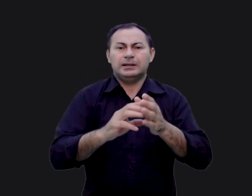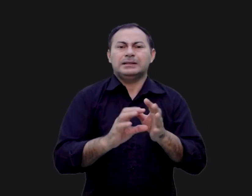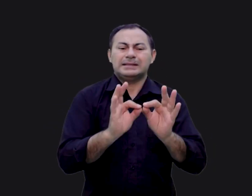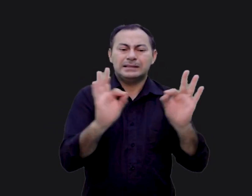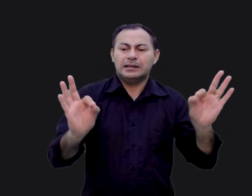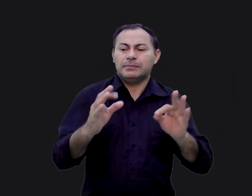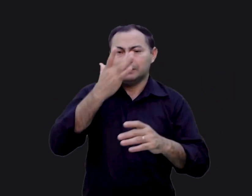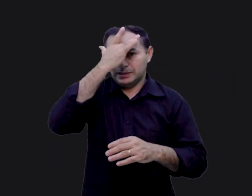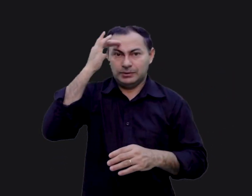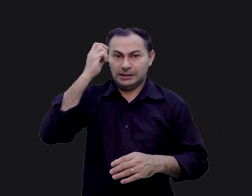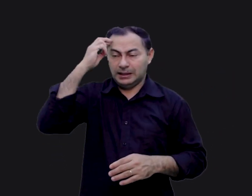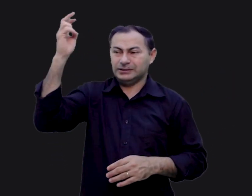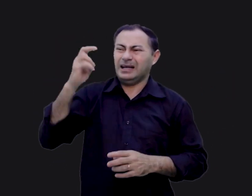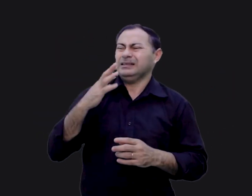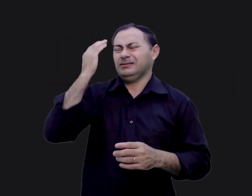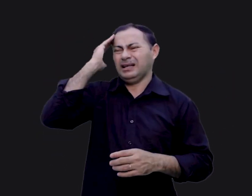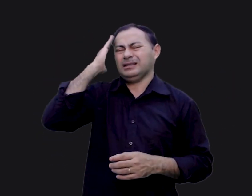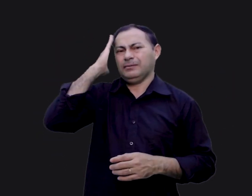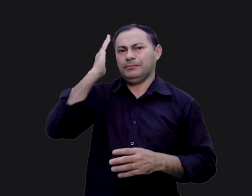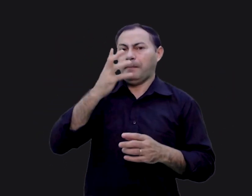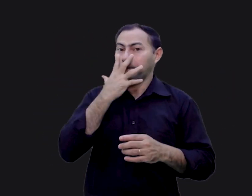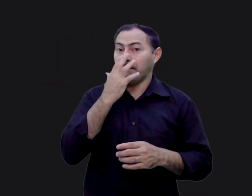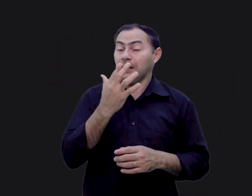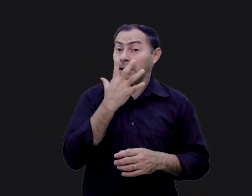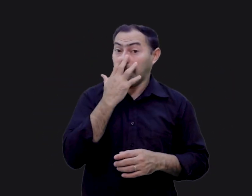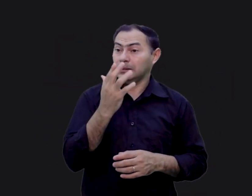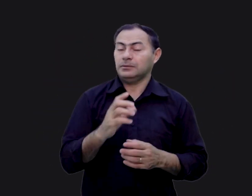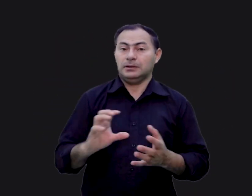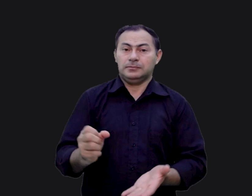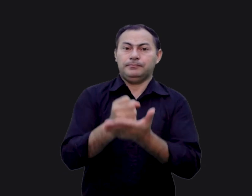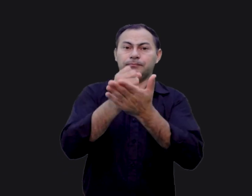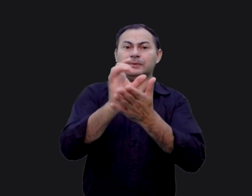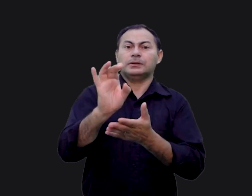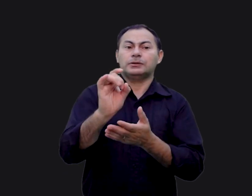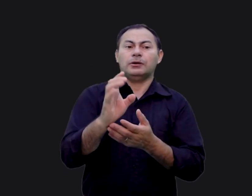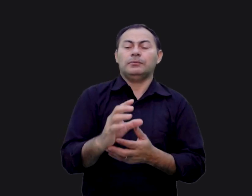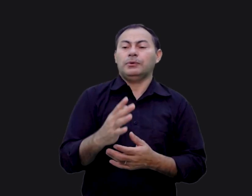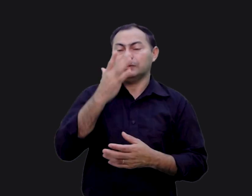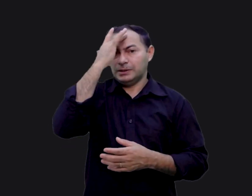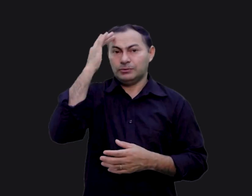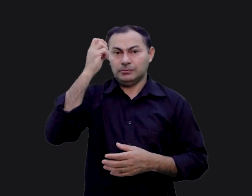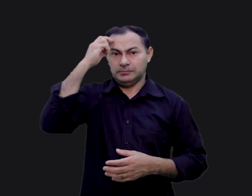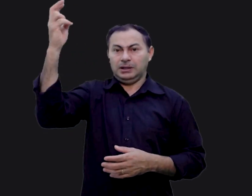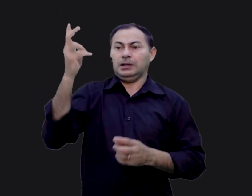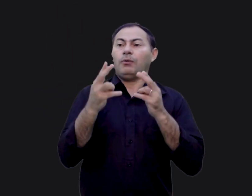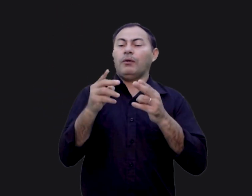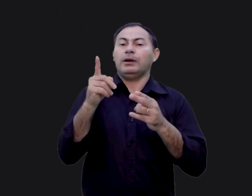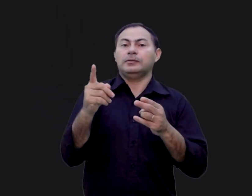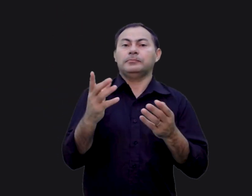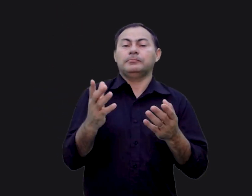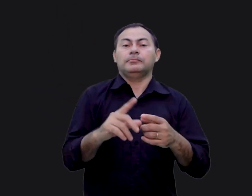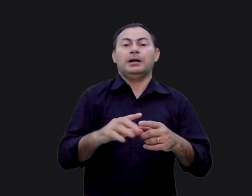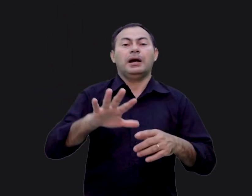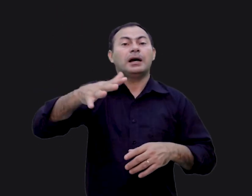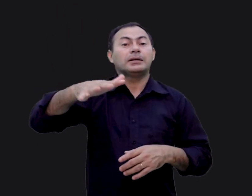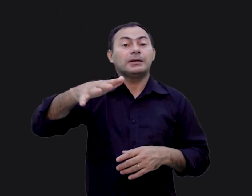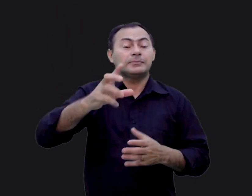simples demais para os intelectuais. Parece que eles acham que a salvação só serve para os inteligentes como eles. Às